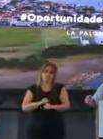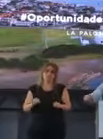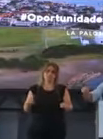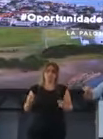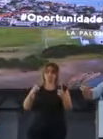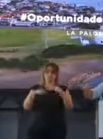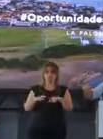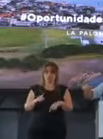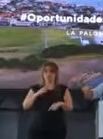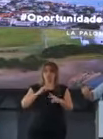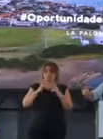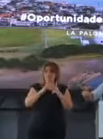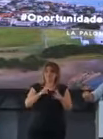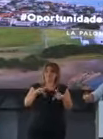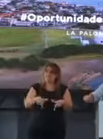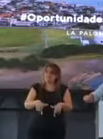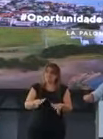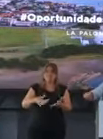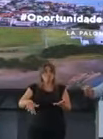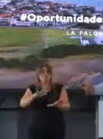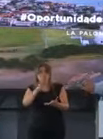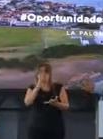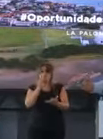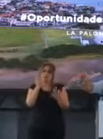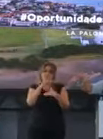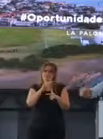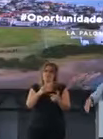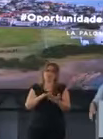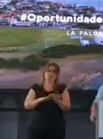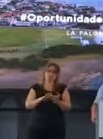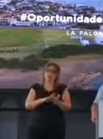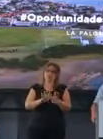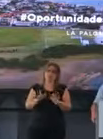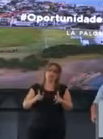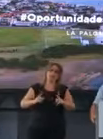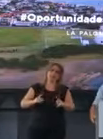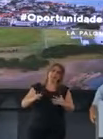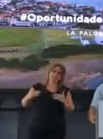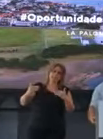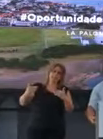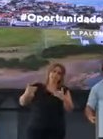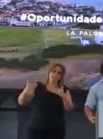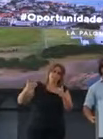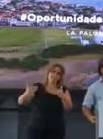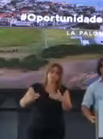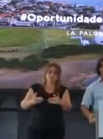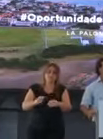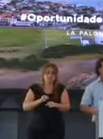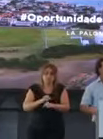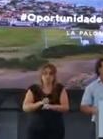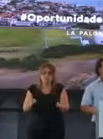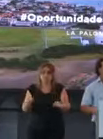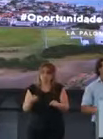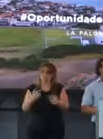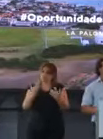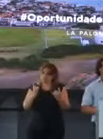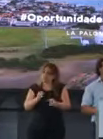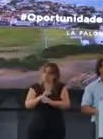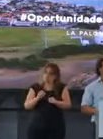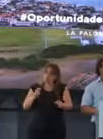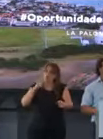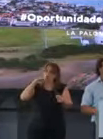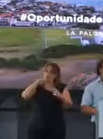me parece que decir que esto no lo cambia nadie y esto es un cambio de dos o tres generaciones es amputarse la posibilidad de los cambios